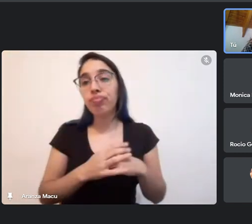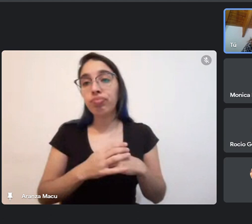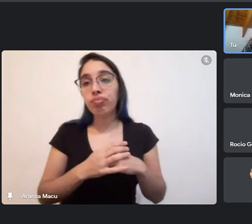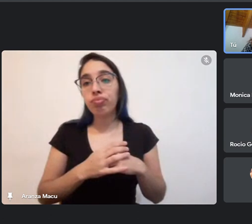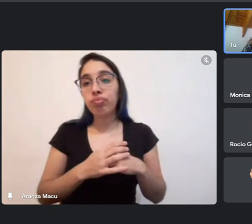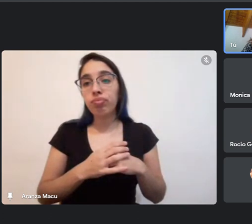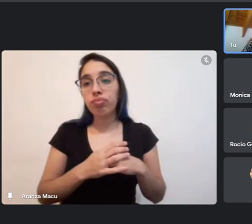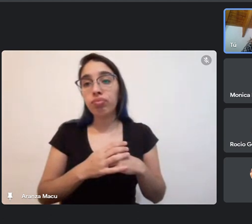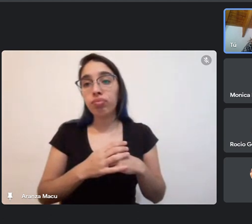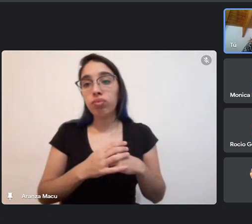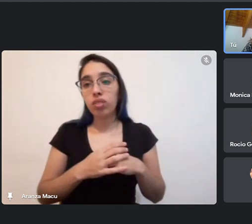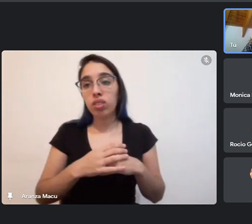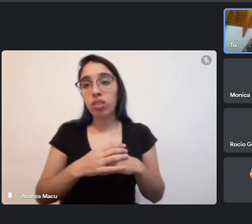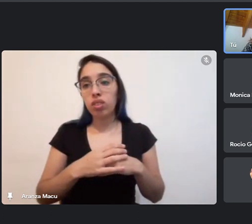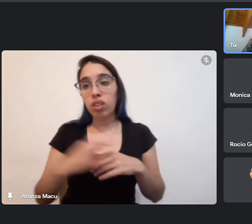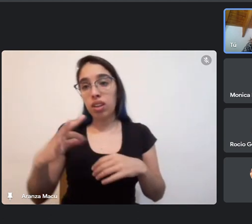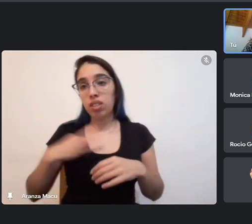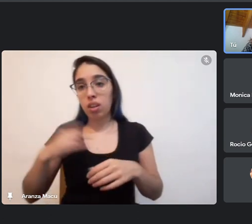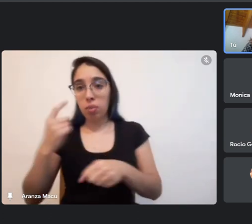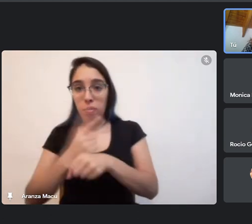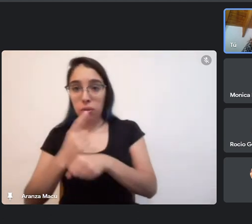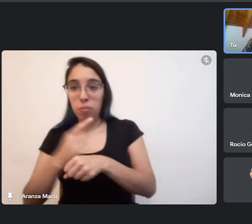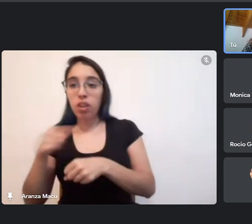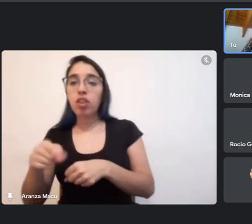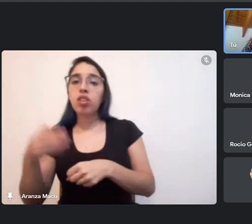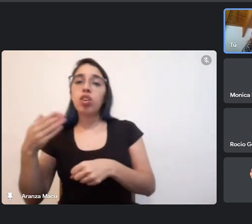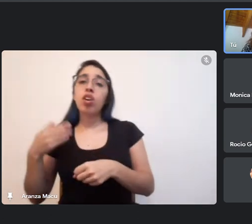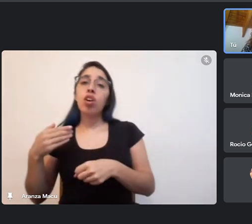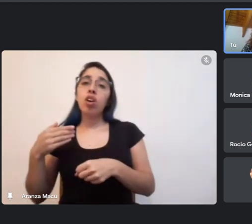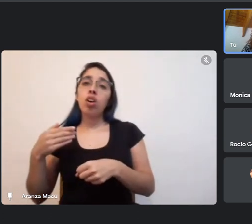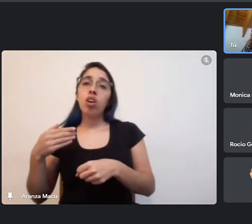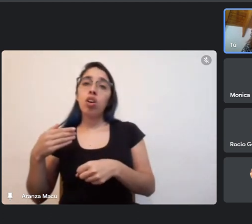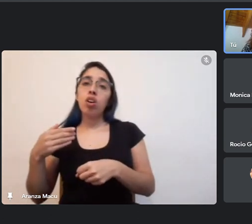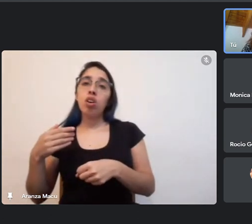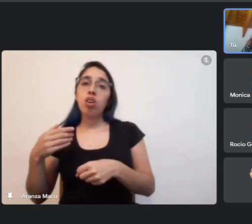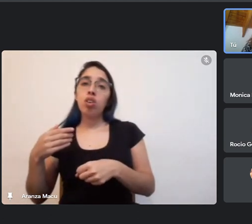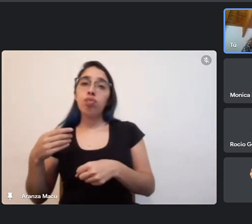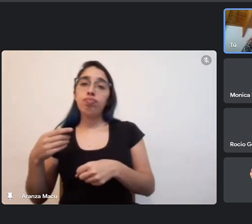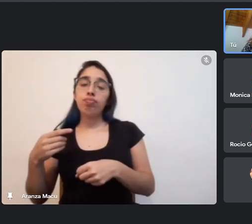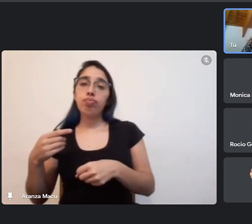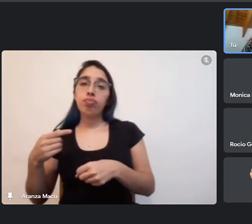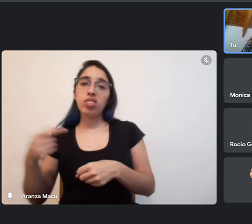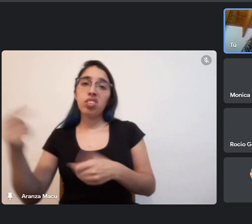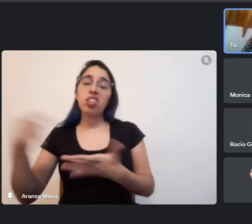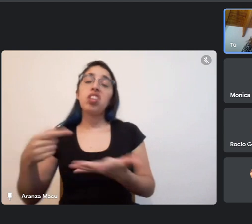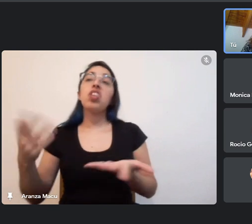nos pidieron acá y dijeron, bueno, que tenía que ser la misma modalidad